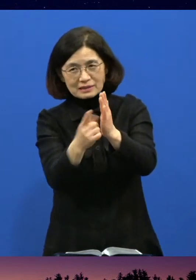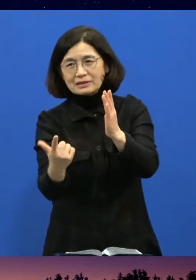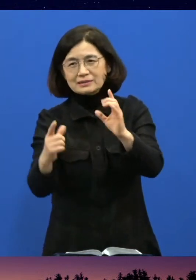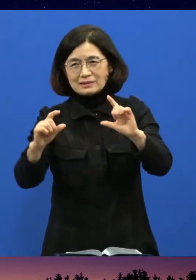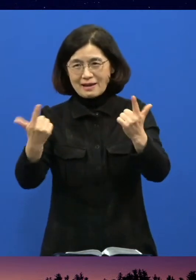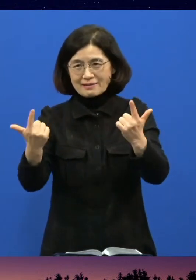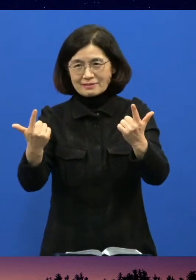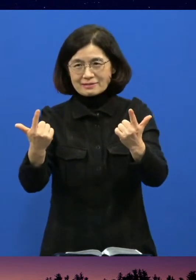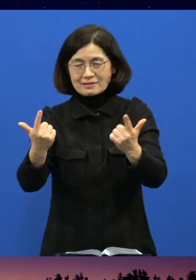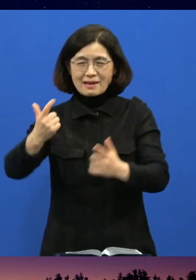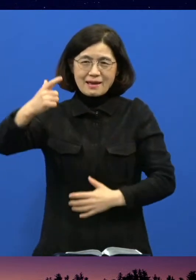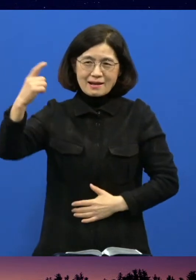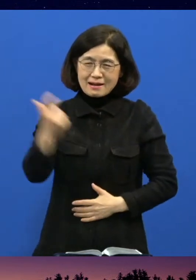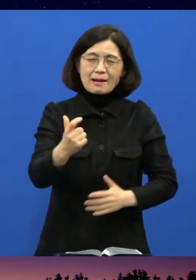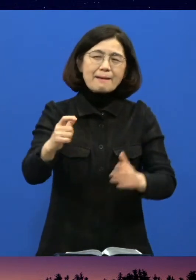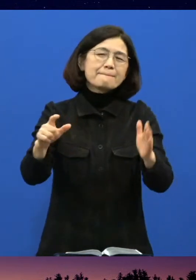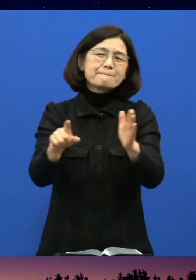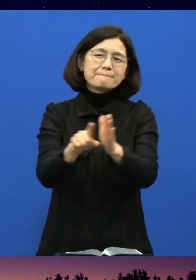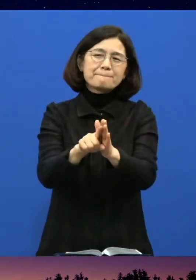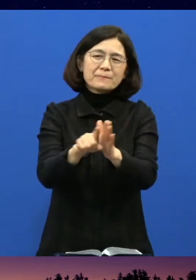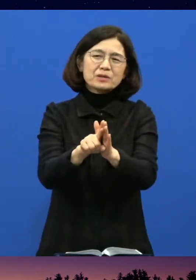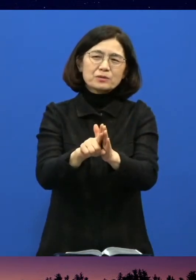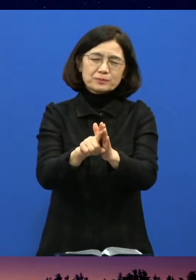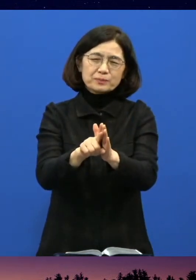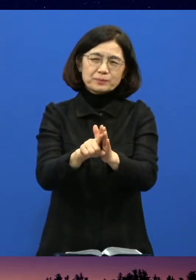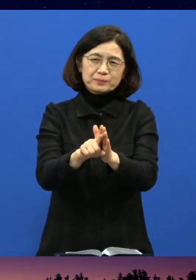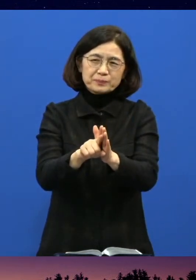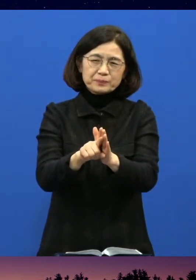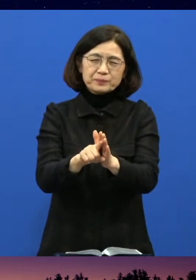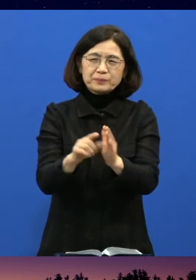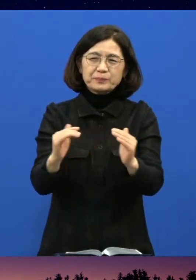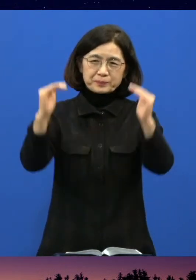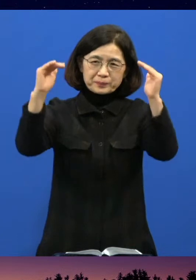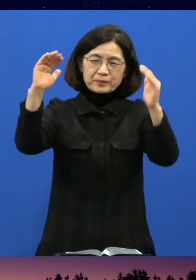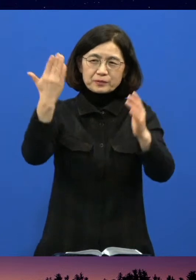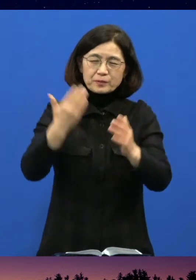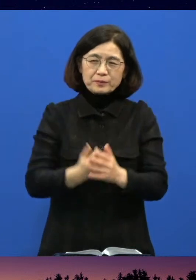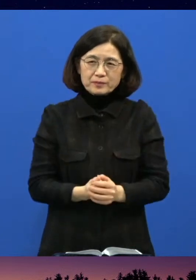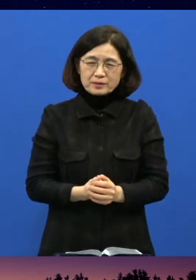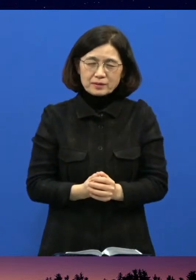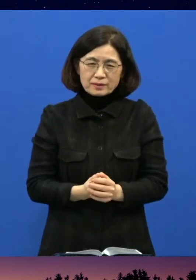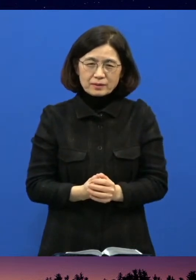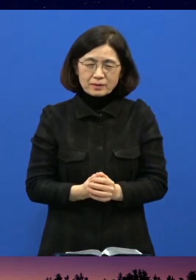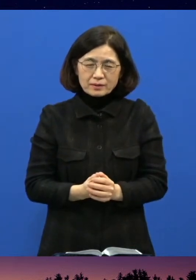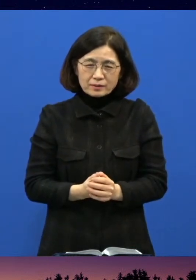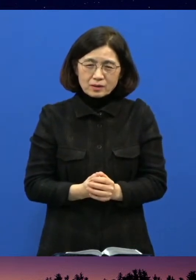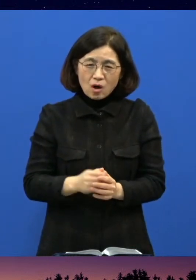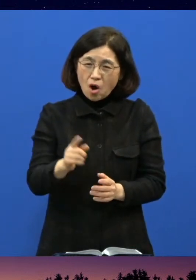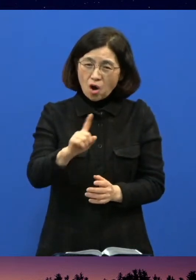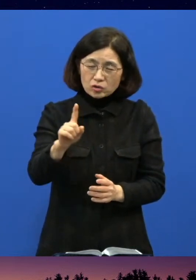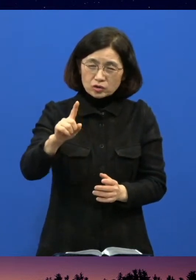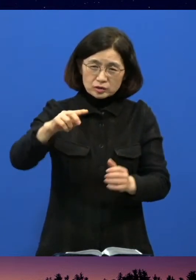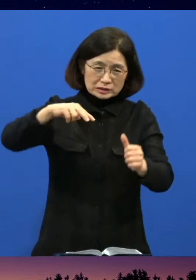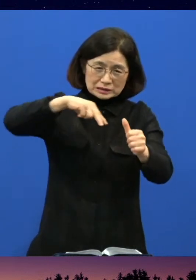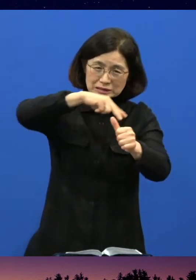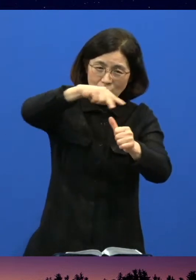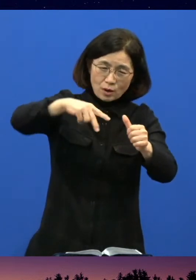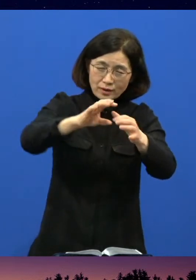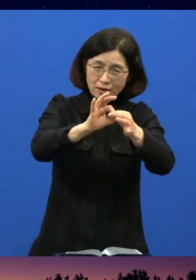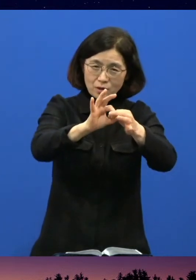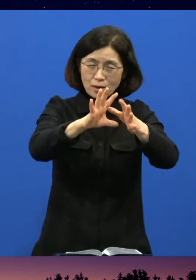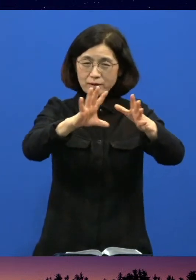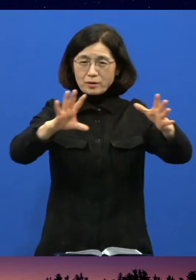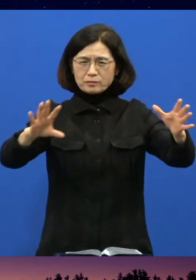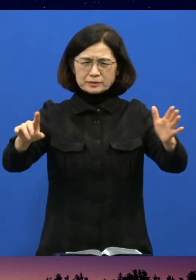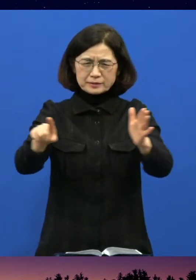반석 위에 올려놓은 믿음이, 그래서 어떤 상황에도 막 휘둘리지 않아요. 휘둘리지 않아. 딱 있는